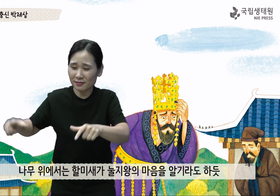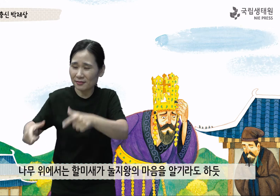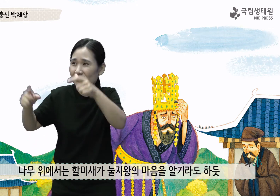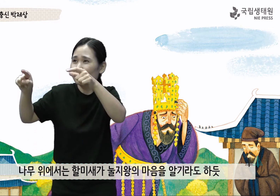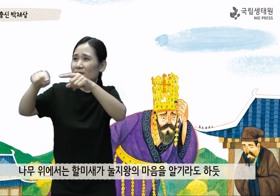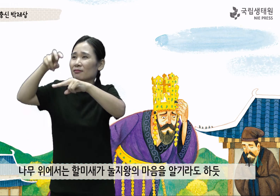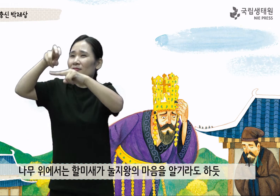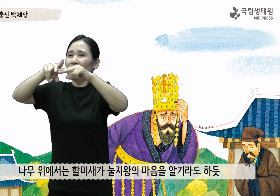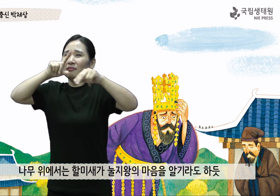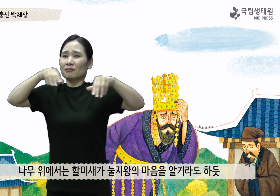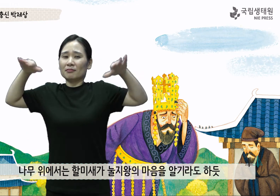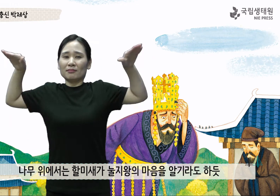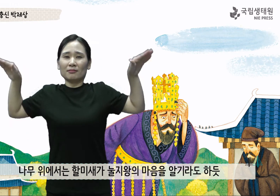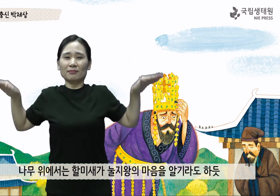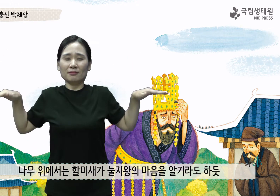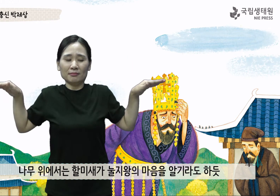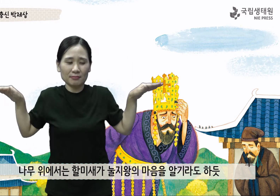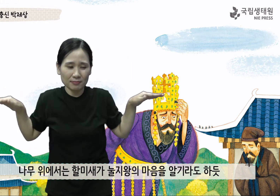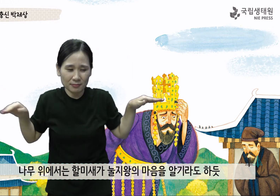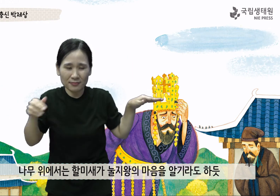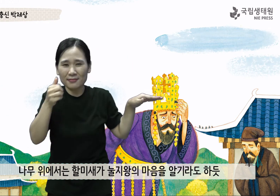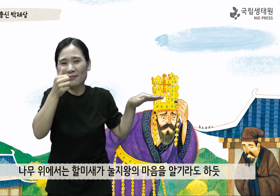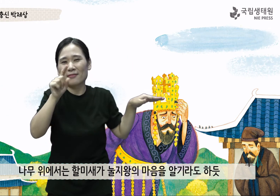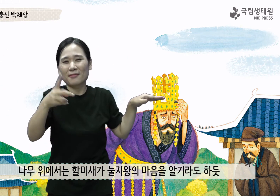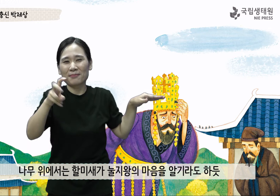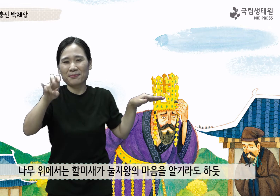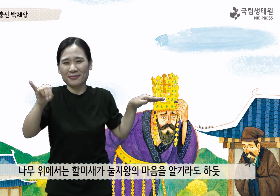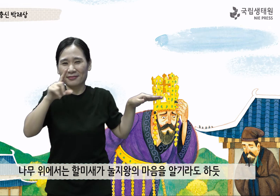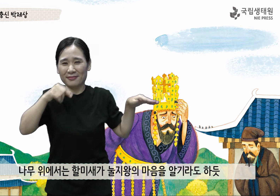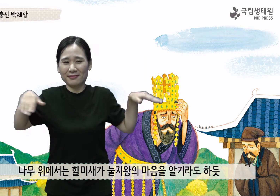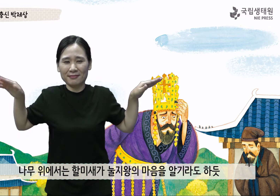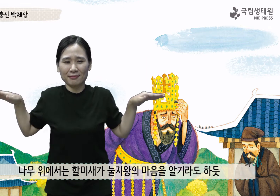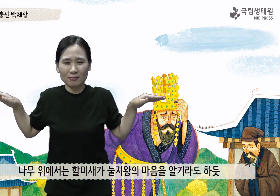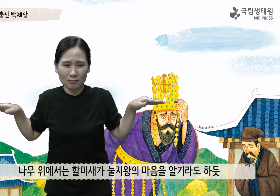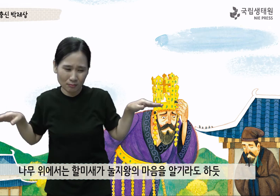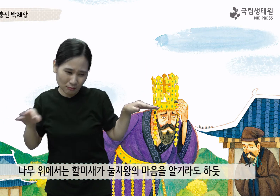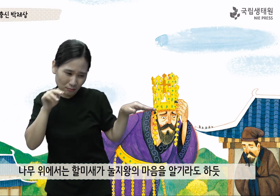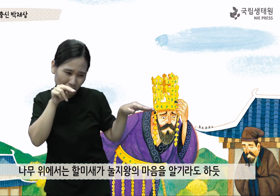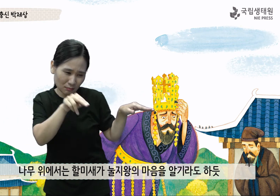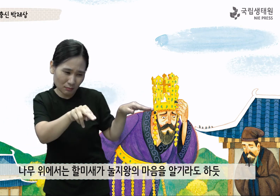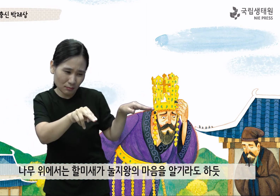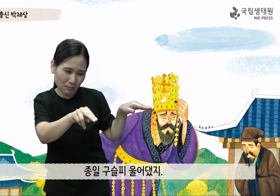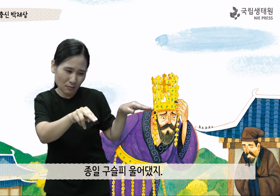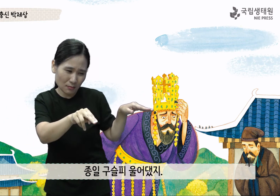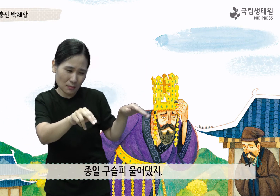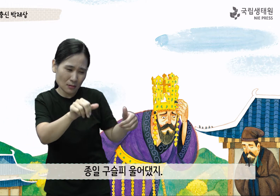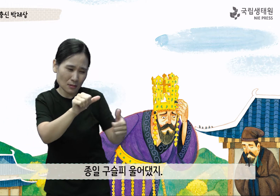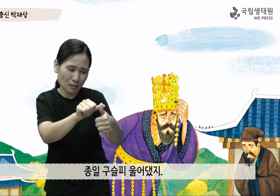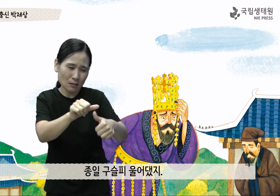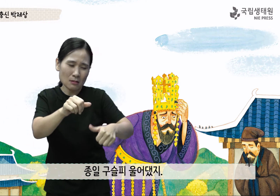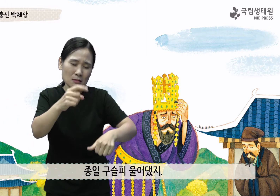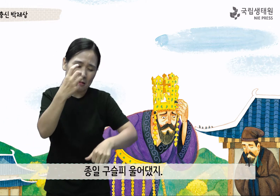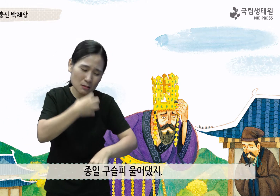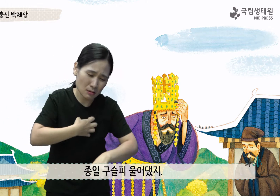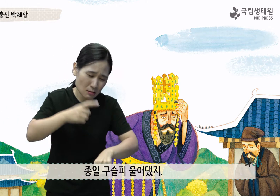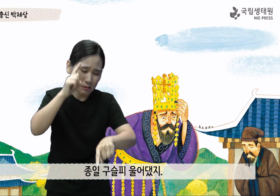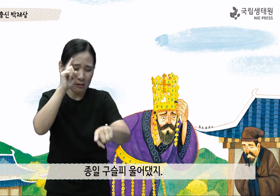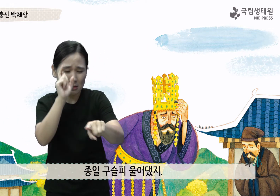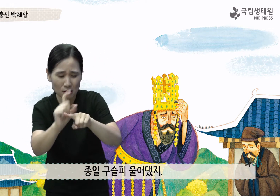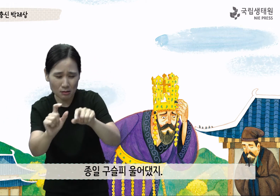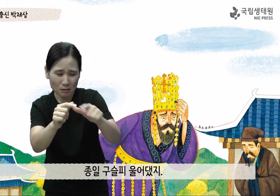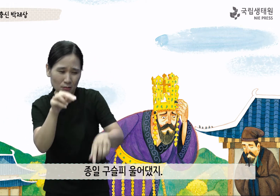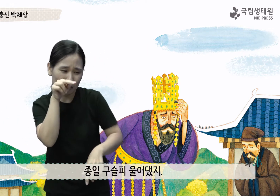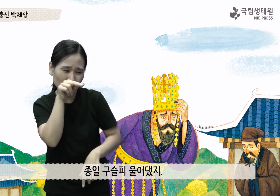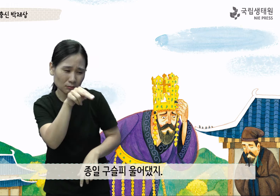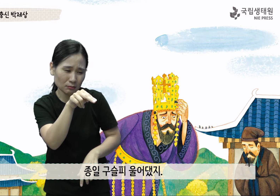나무위에서는 할미새가 눌지왕의 마음을 알기라도 하듯 종일 구슬피